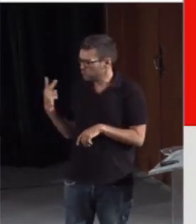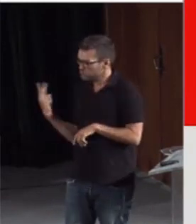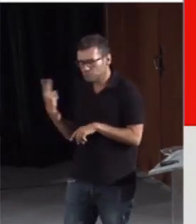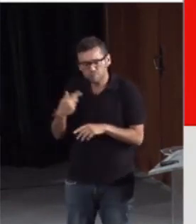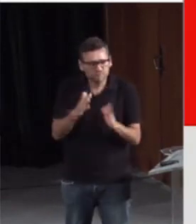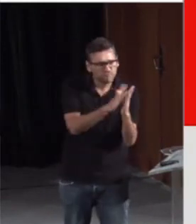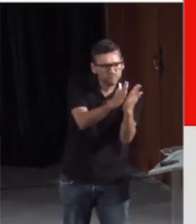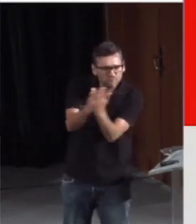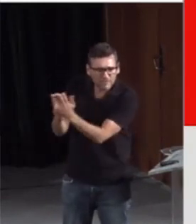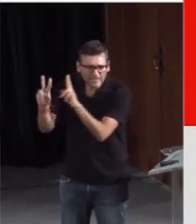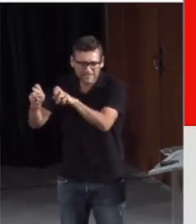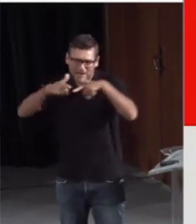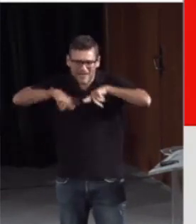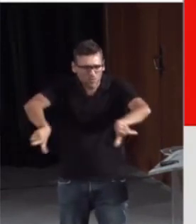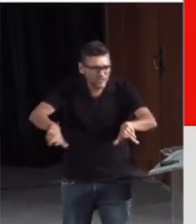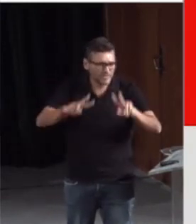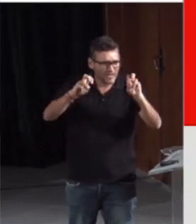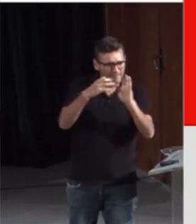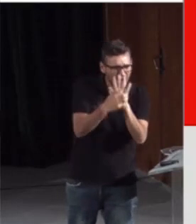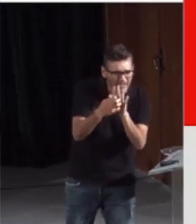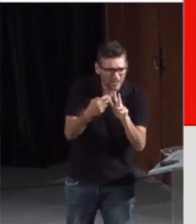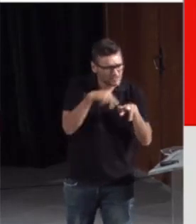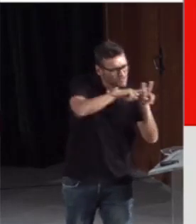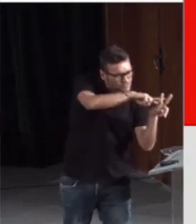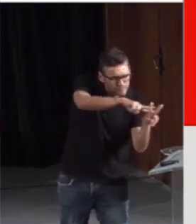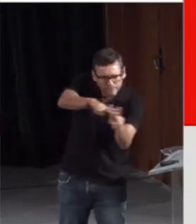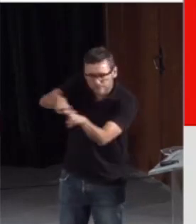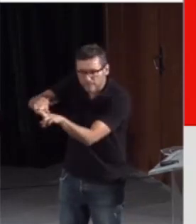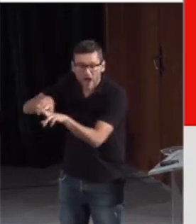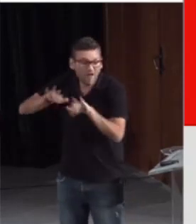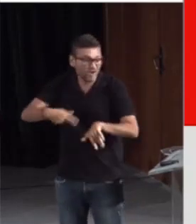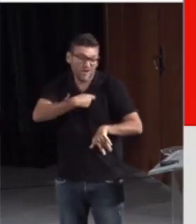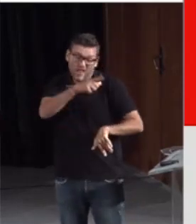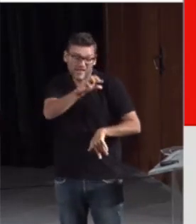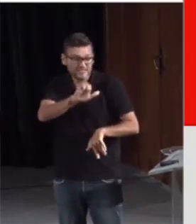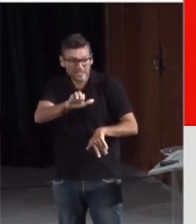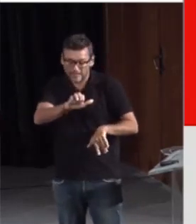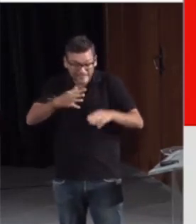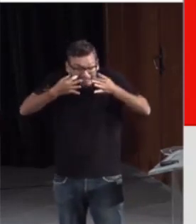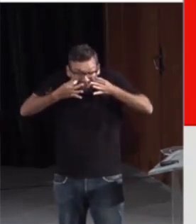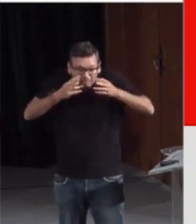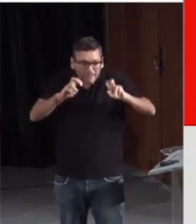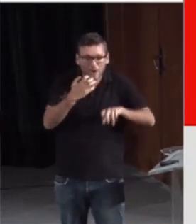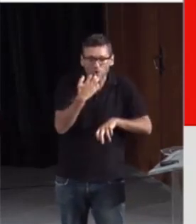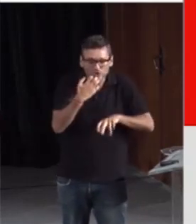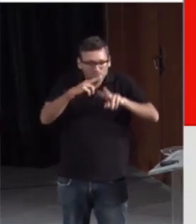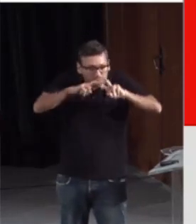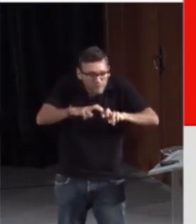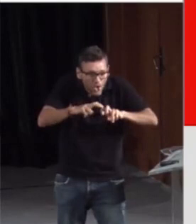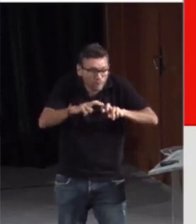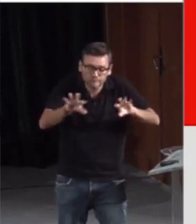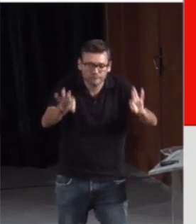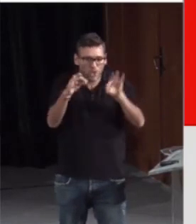En la lengua de signos española, con referencia a la condicionalidad, haciendo análisis de los diferentes materiales publicados, nos hemos